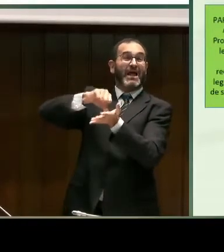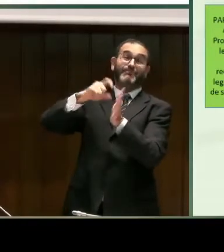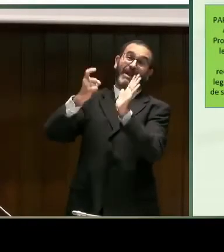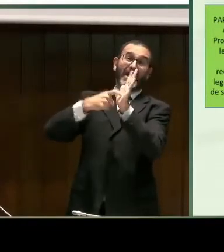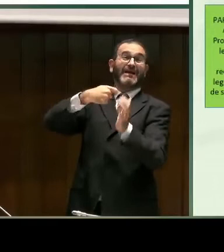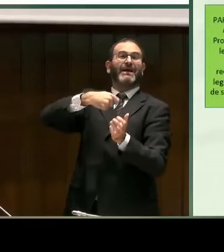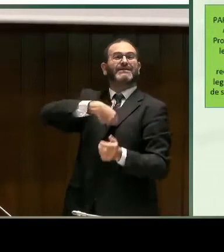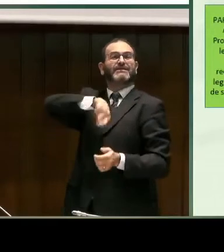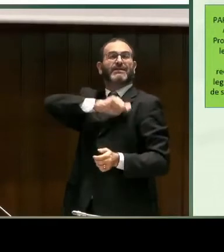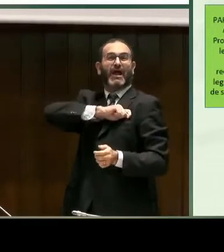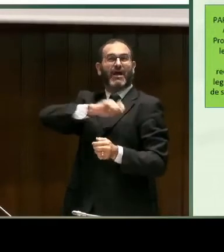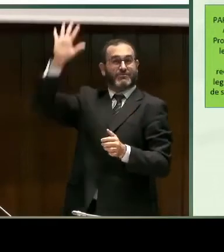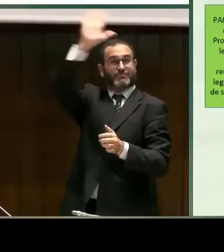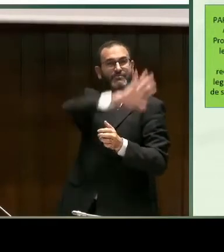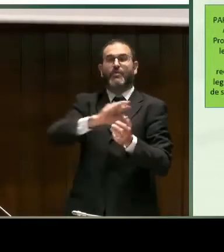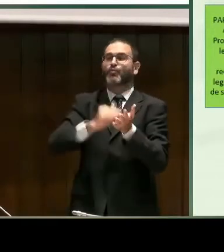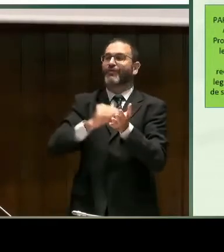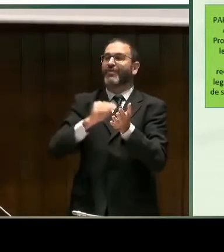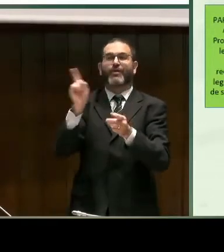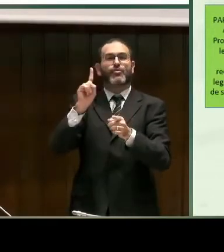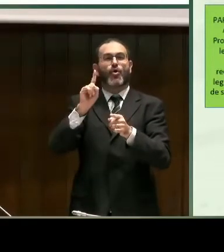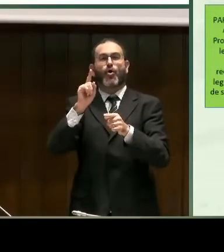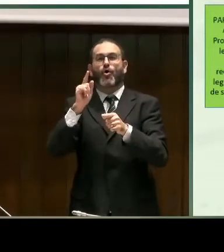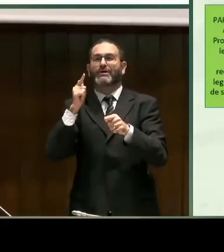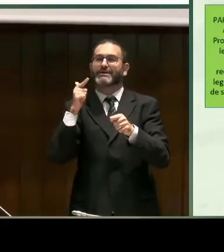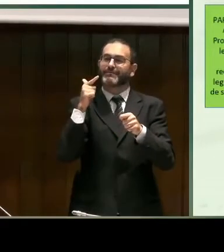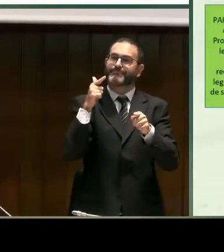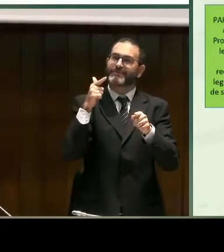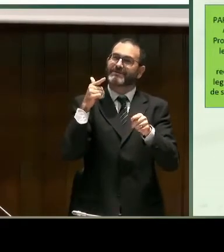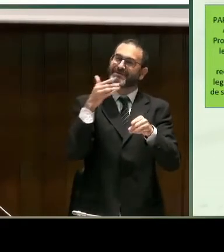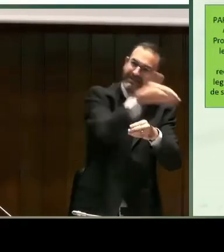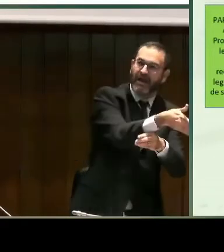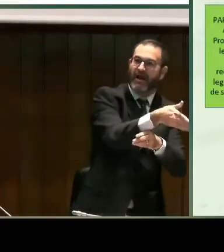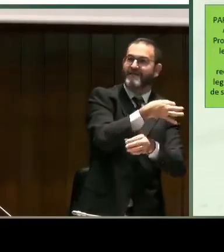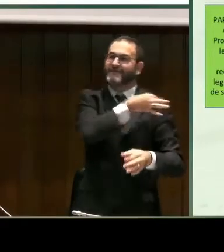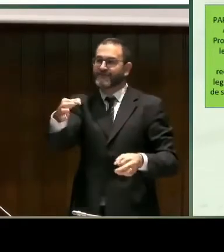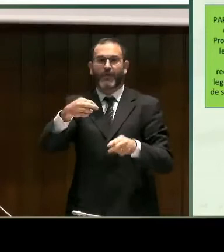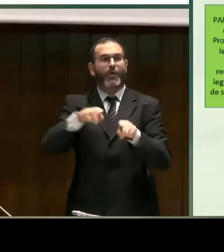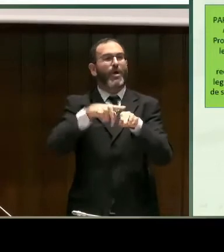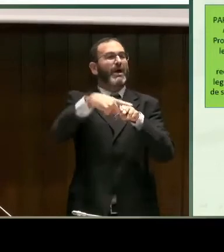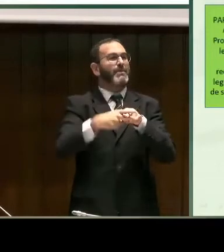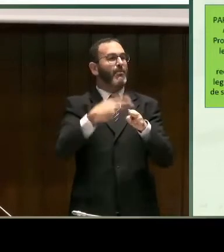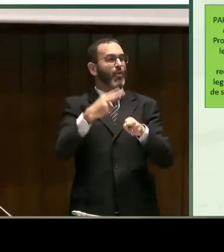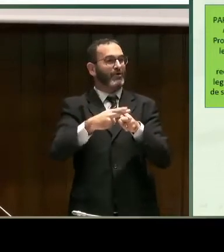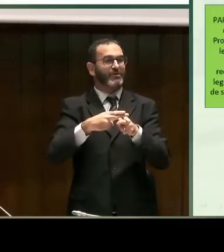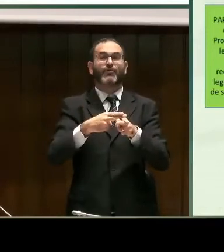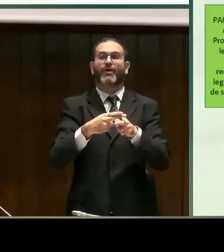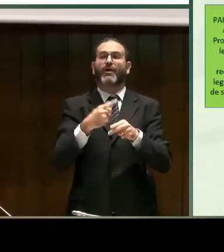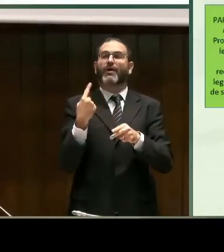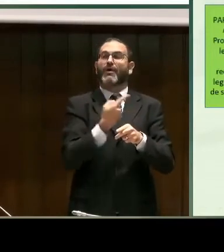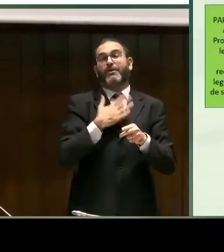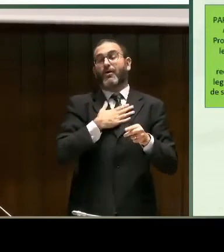planear una estrategia política para que la ley estatal tuviese una reproducción